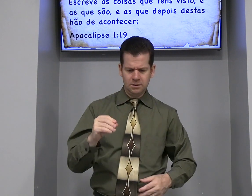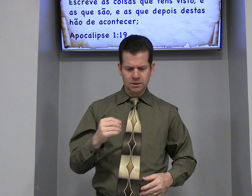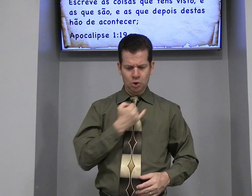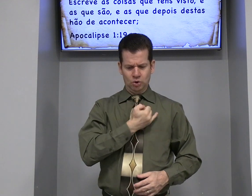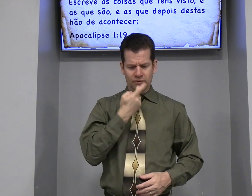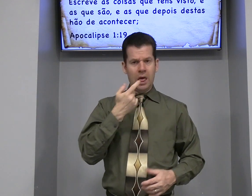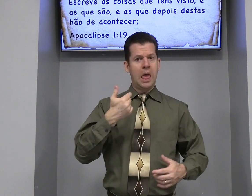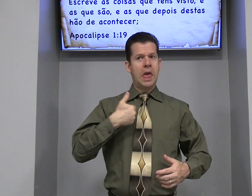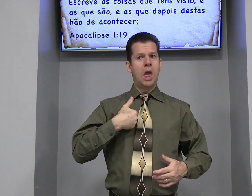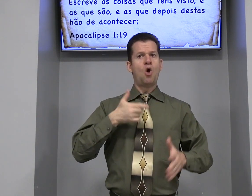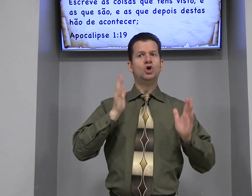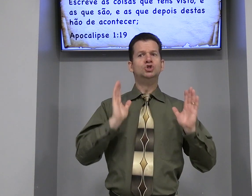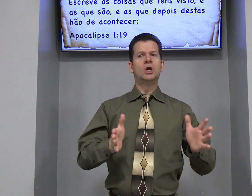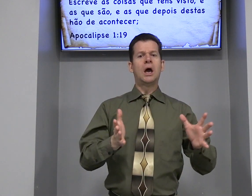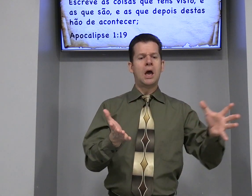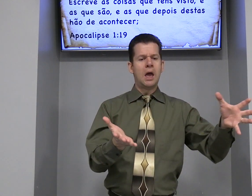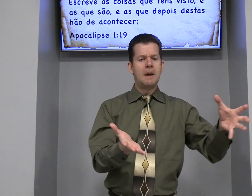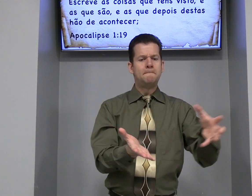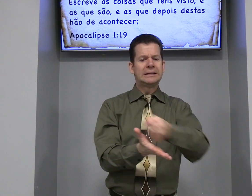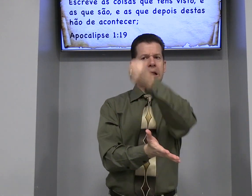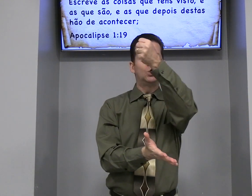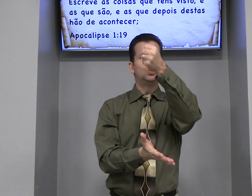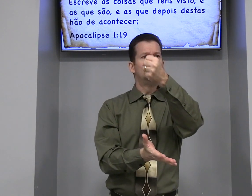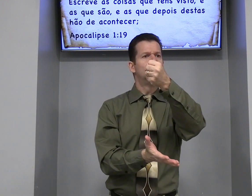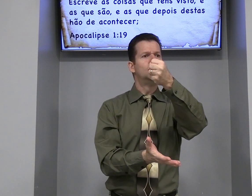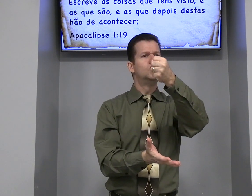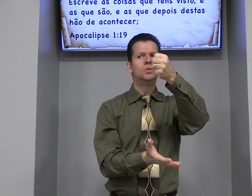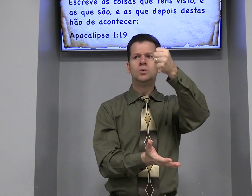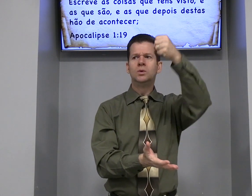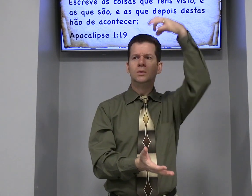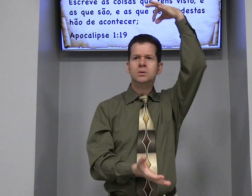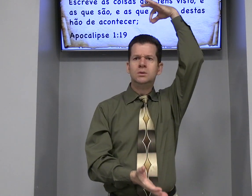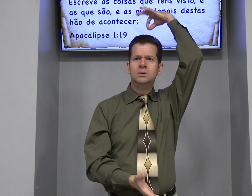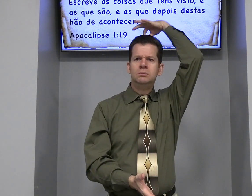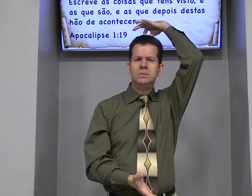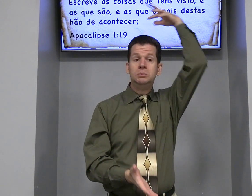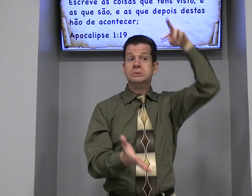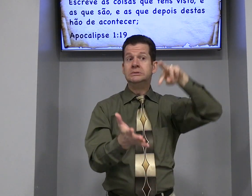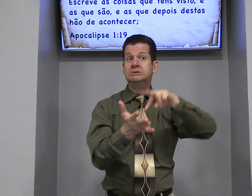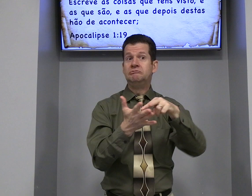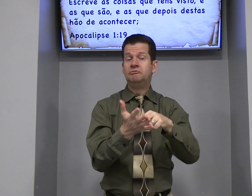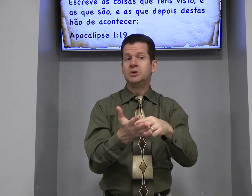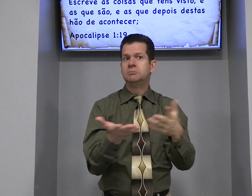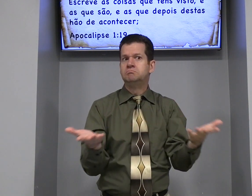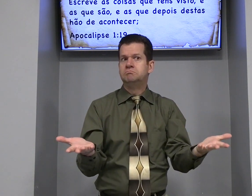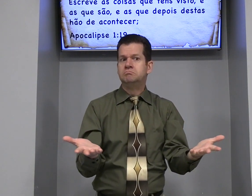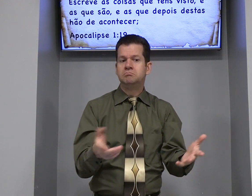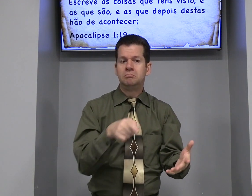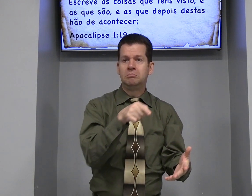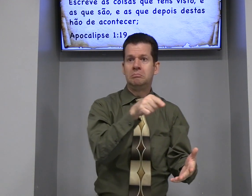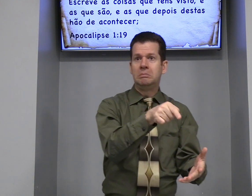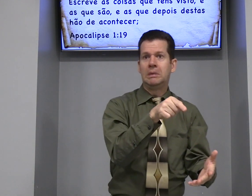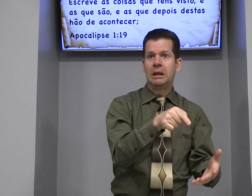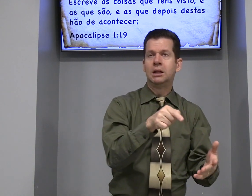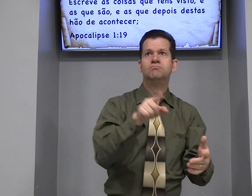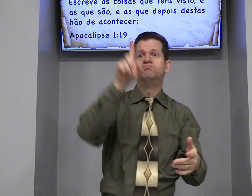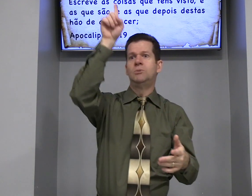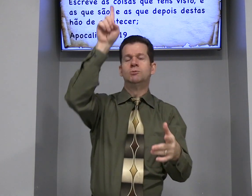Apocalipse capítulo 1, versículo 10. Eu fui arrebatado no Espírito. Significa que ele,